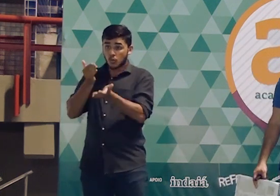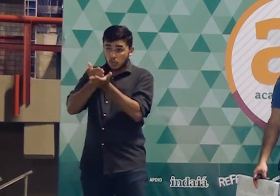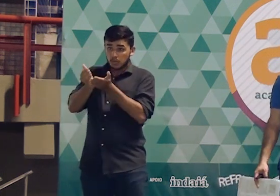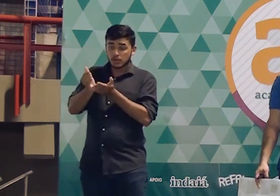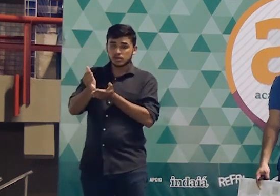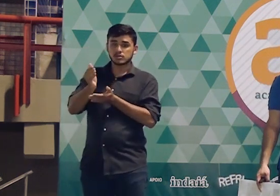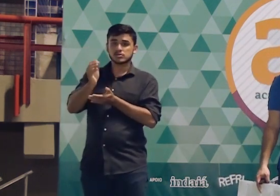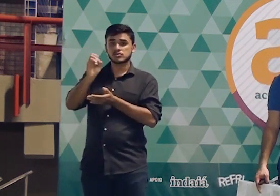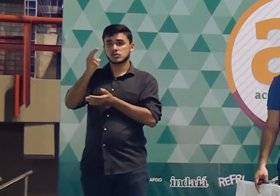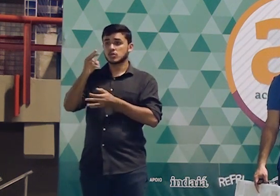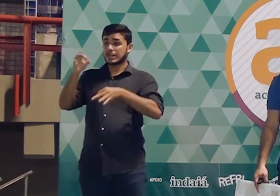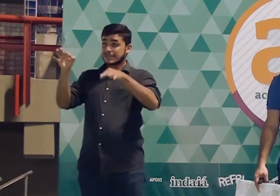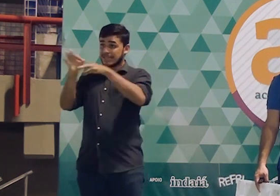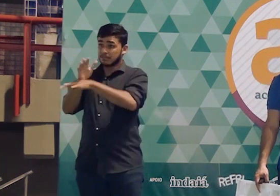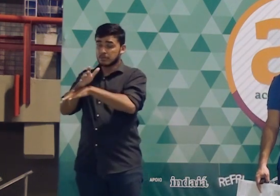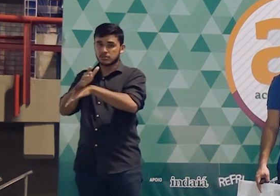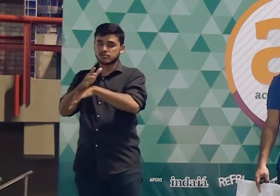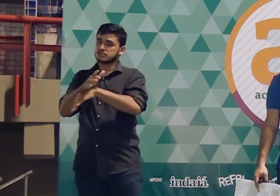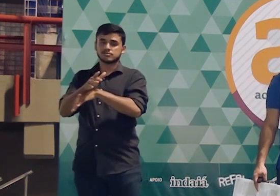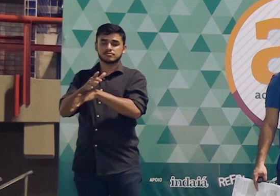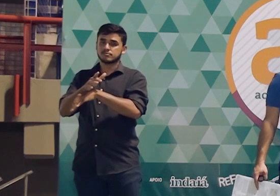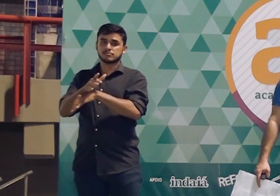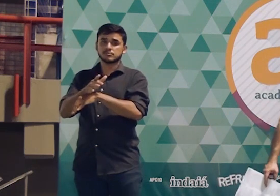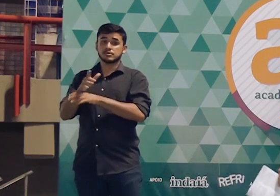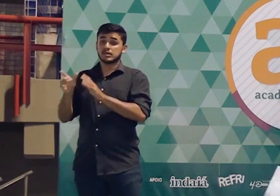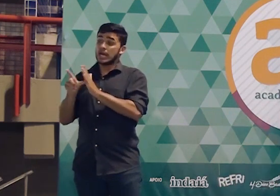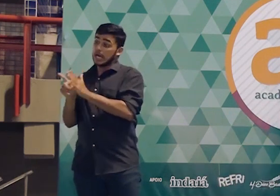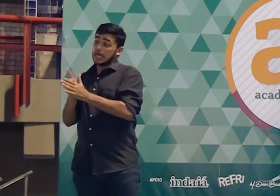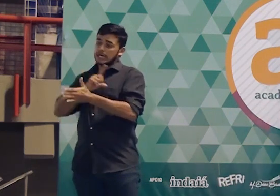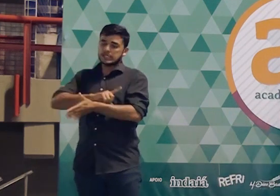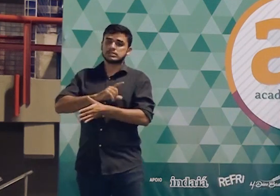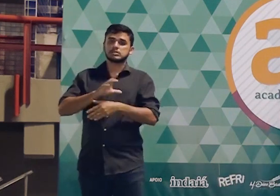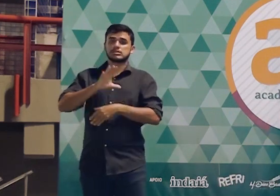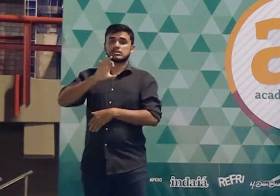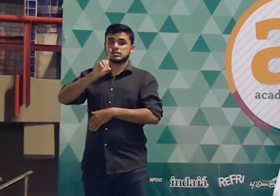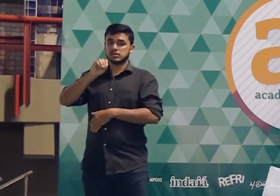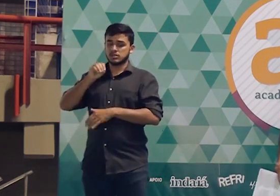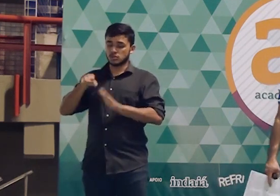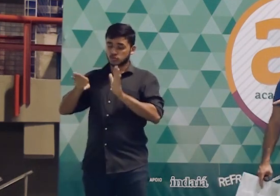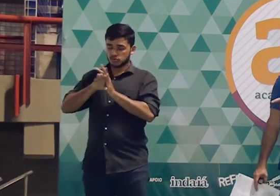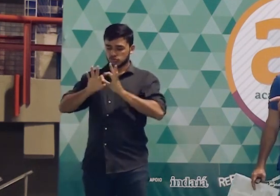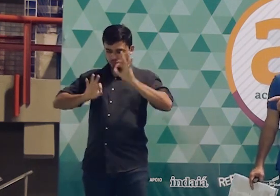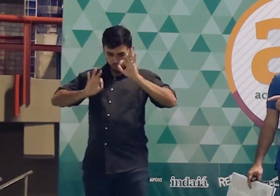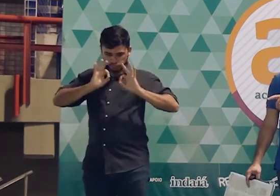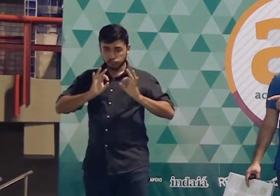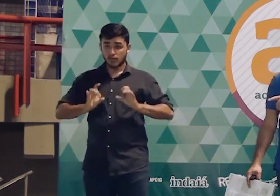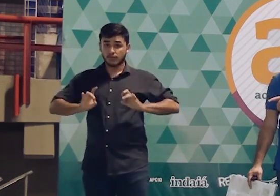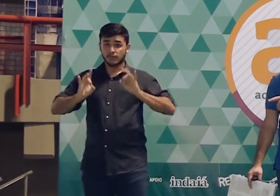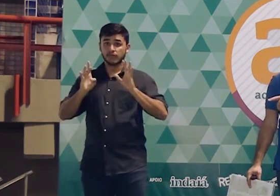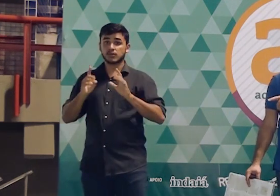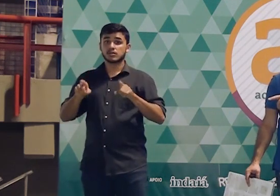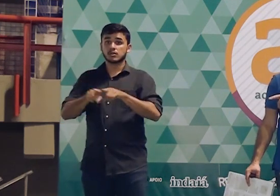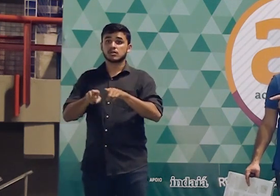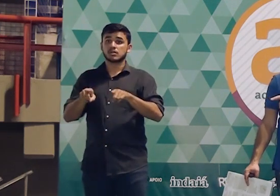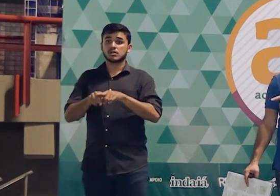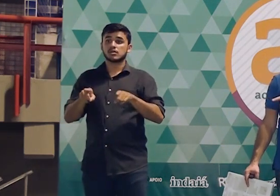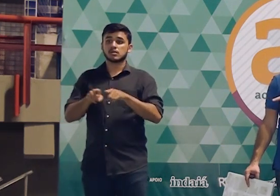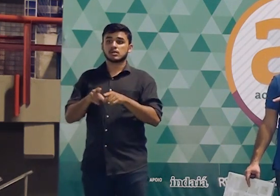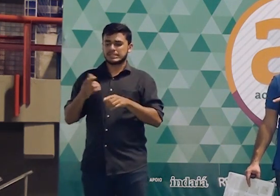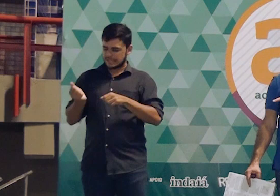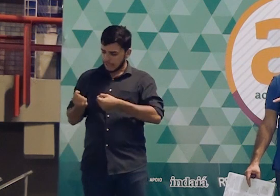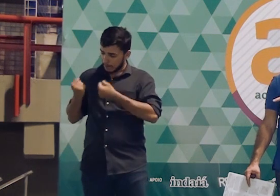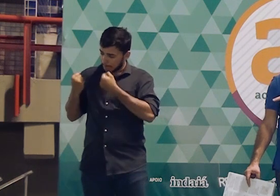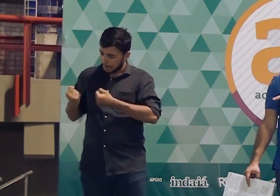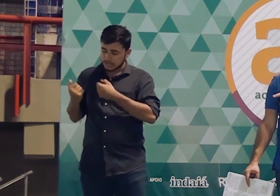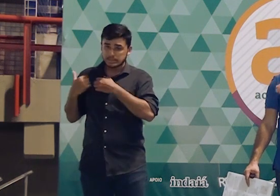sai na hora que termina, é isso? Não, né? Ele chega bem antes, não chega? E no final, para ele não levar o peso todinho do Guaraná para casa, o